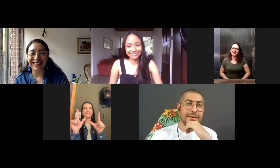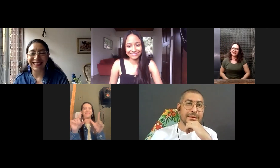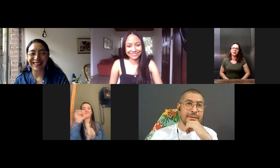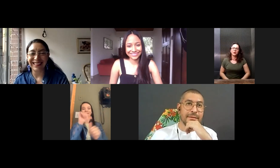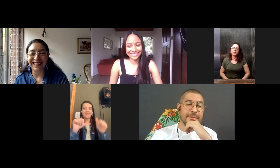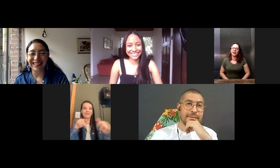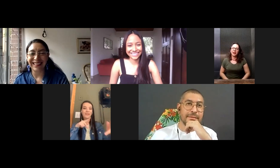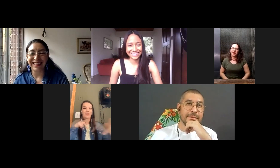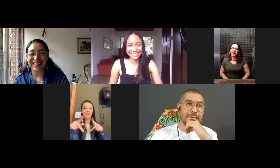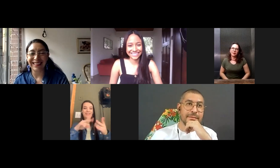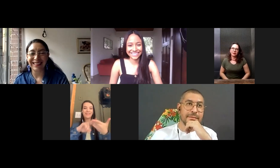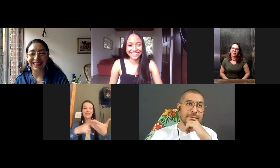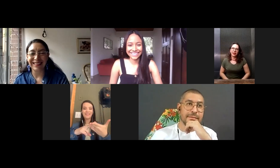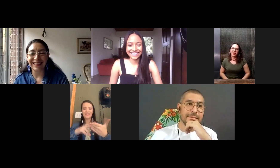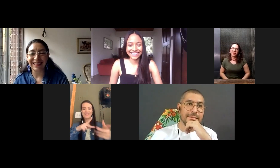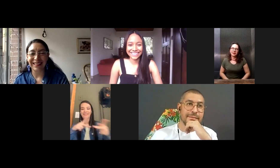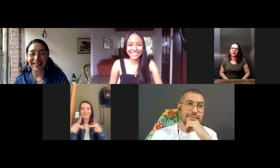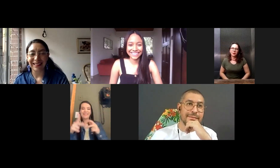estamos